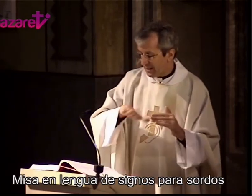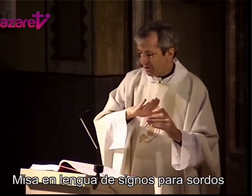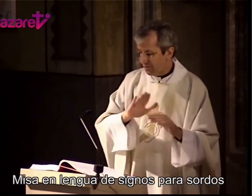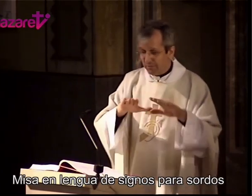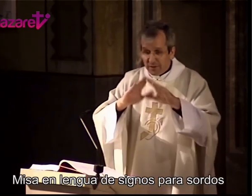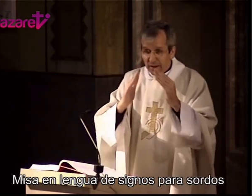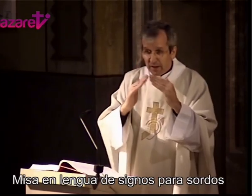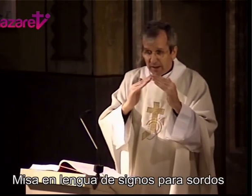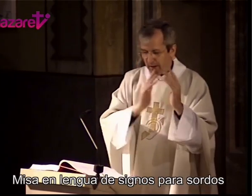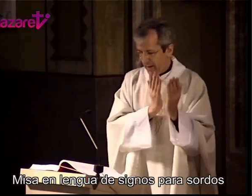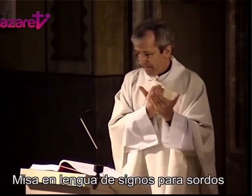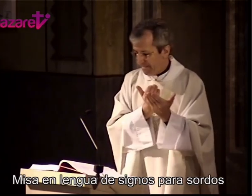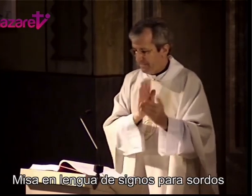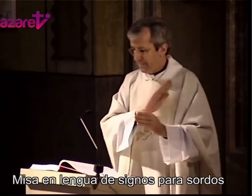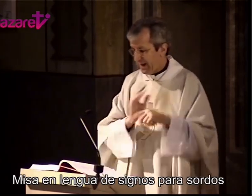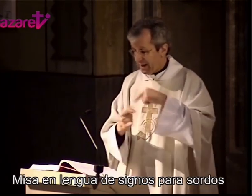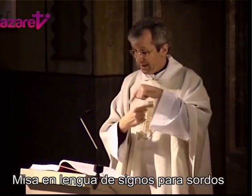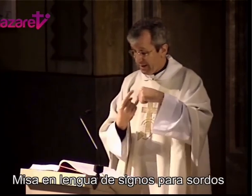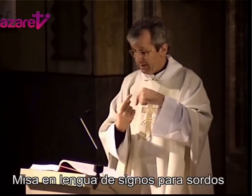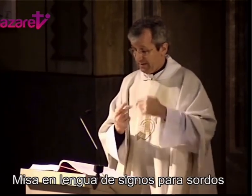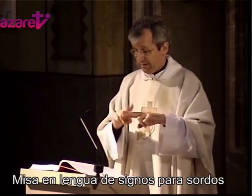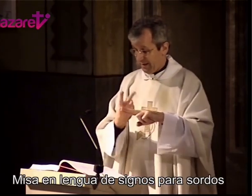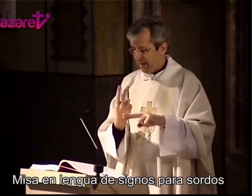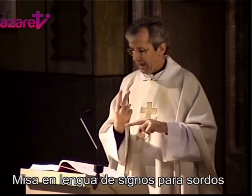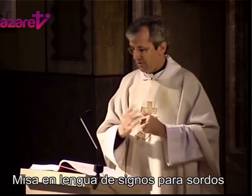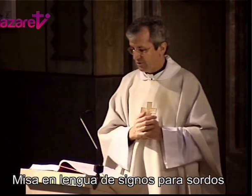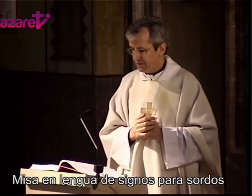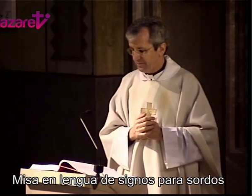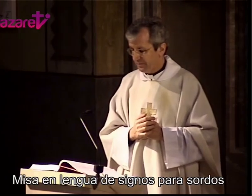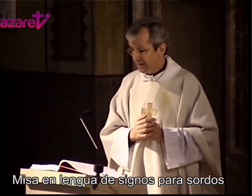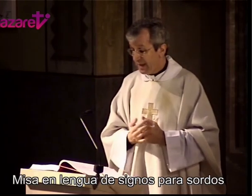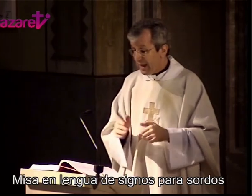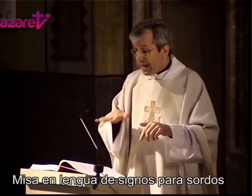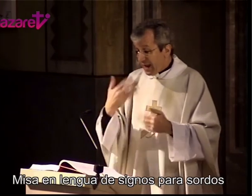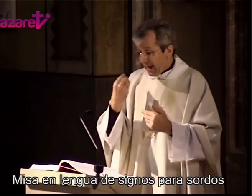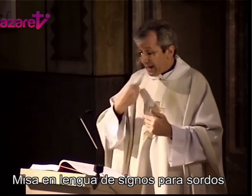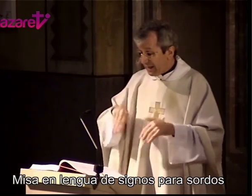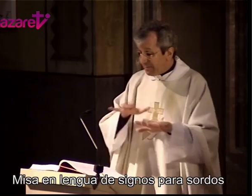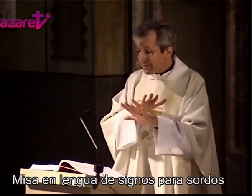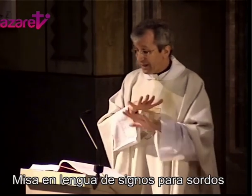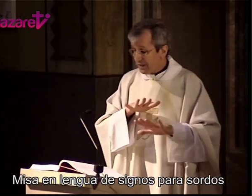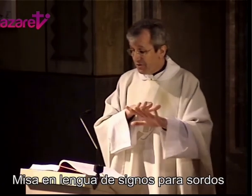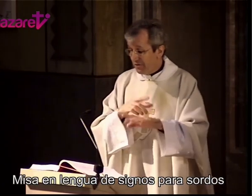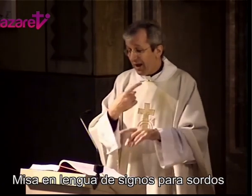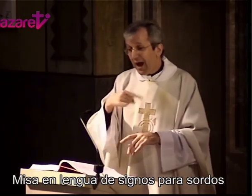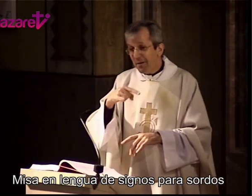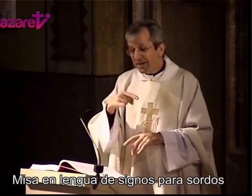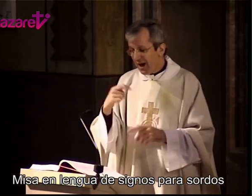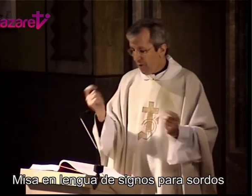sitio para ellos. En aquella misma región había